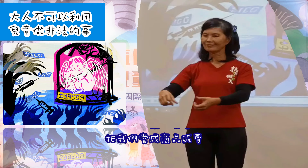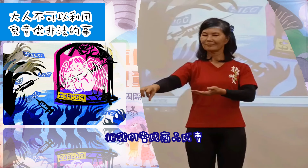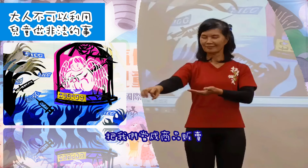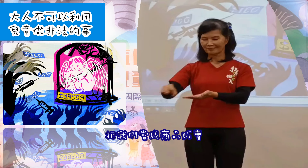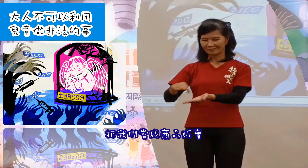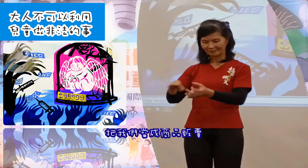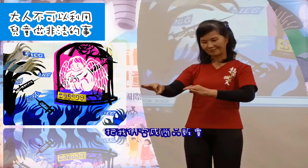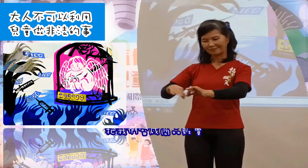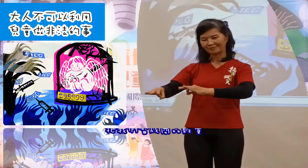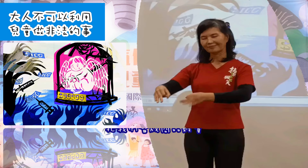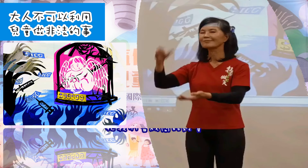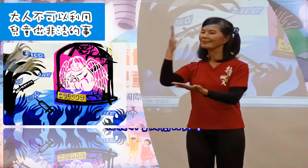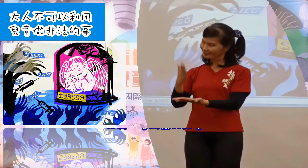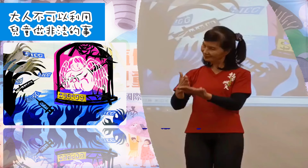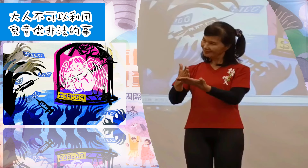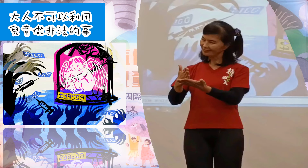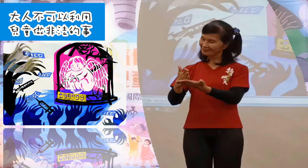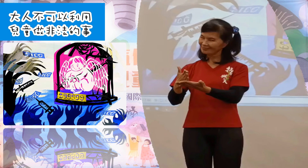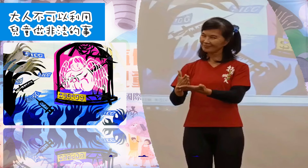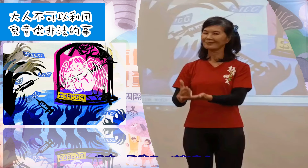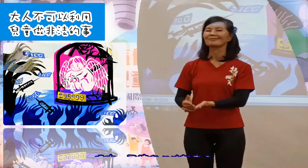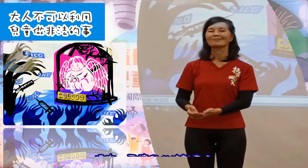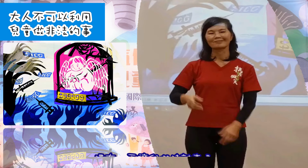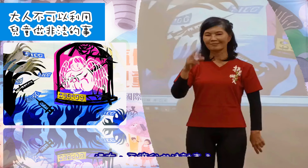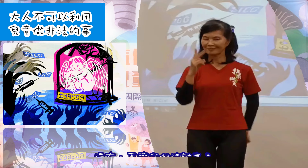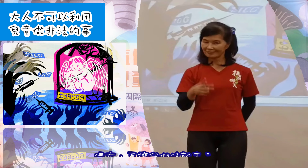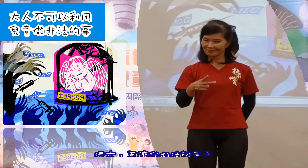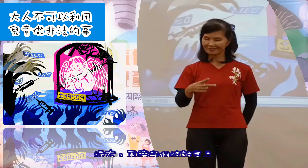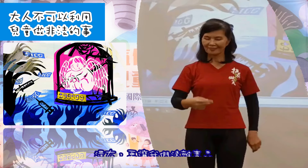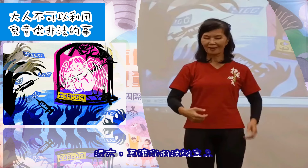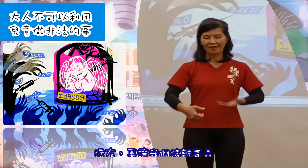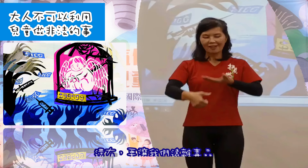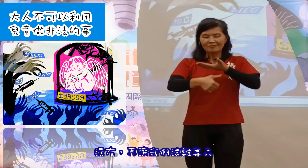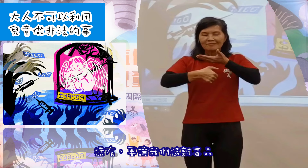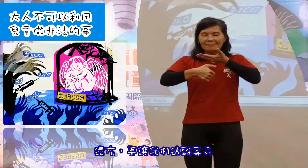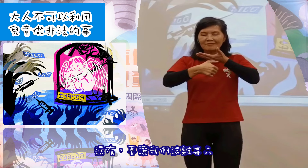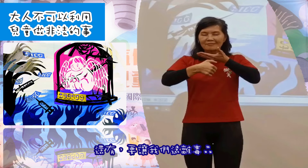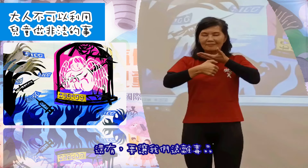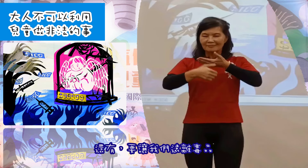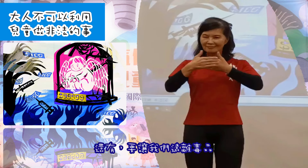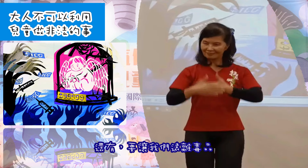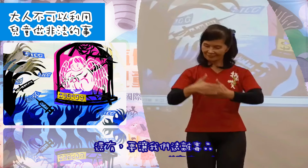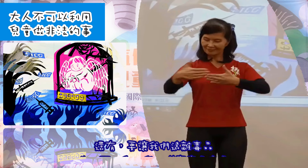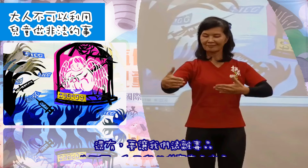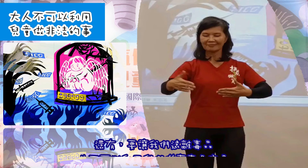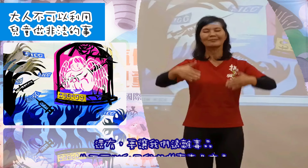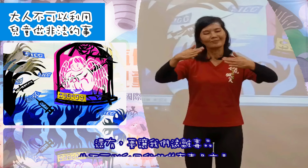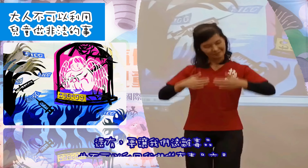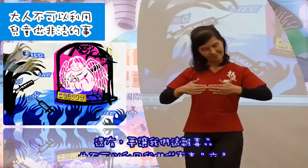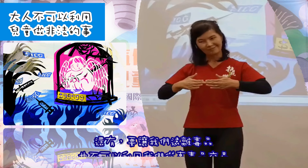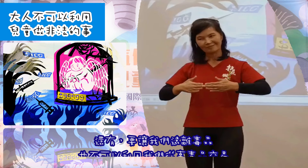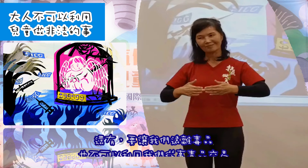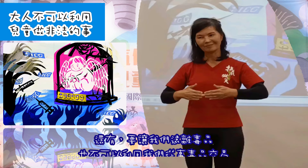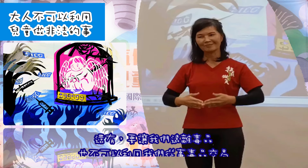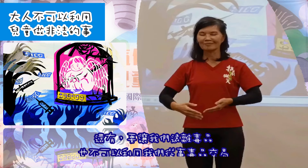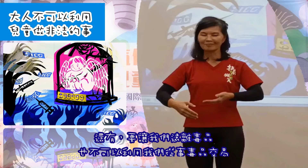卖，还有，要让我们远离毒品，也不可以利